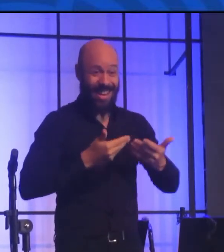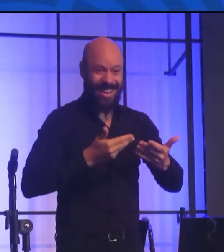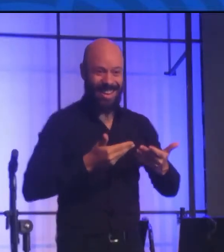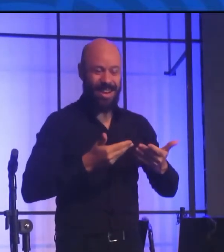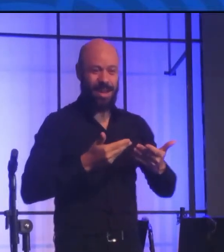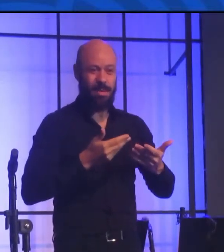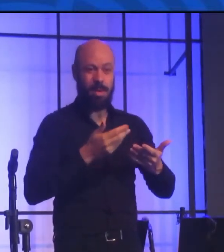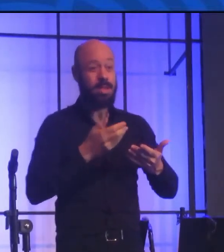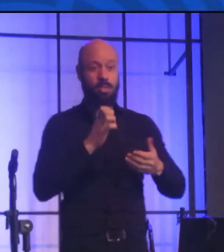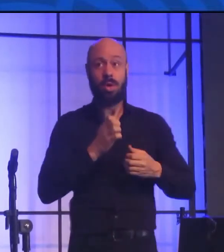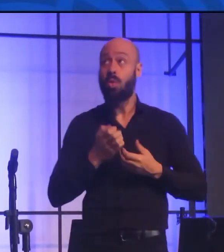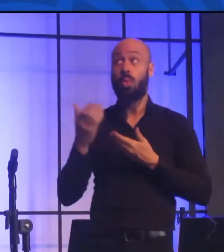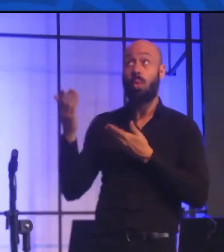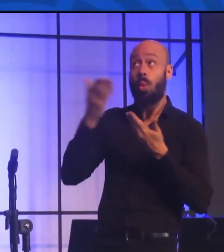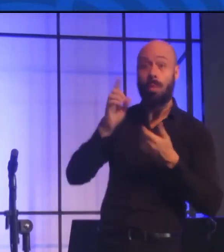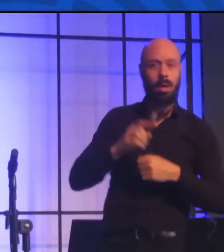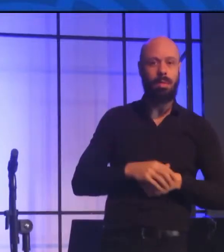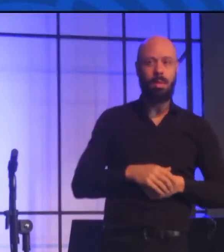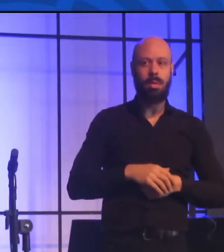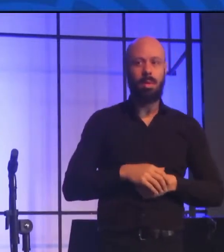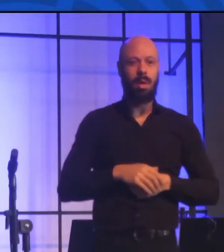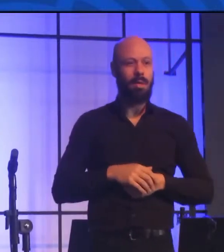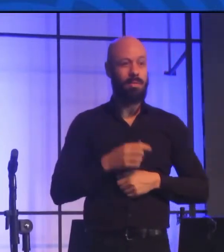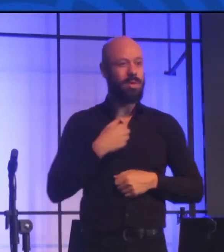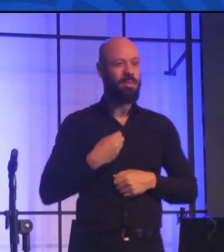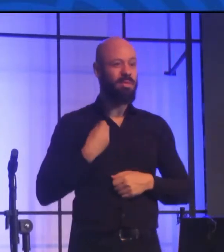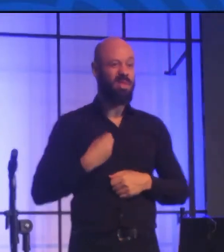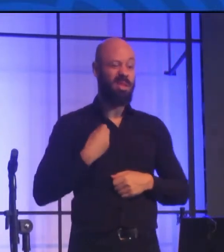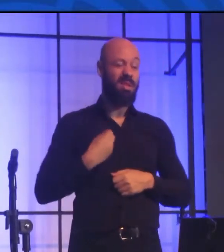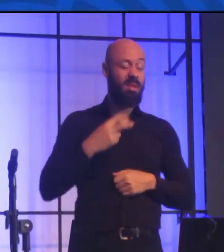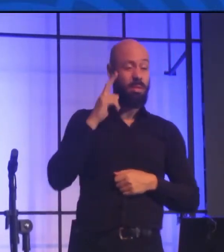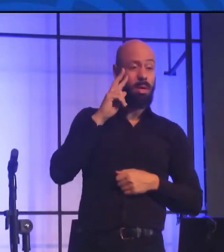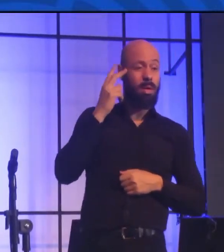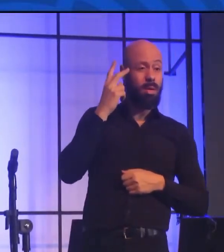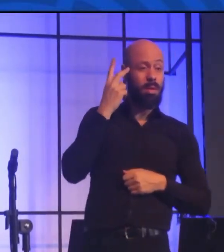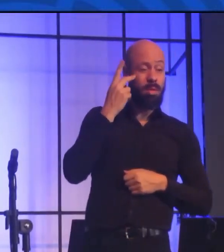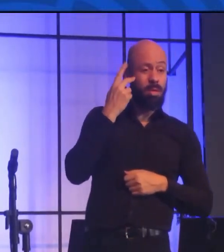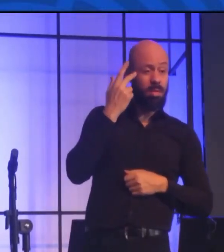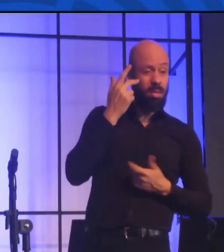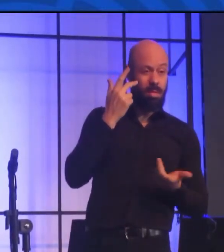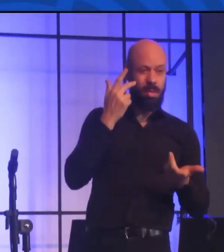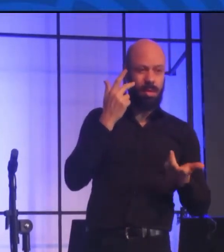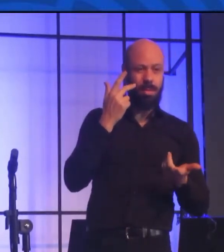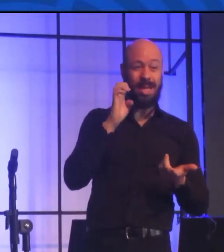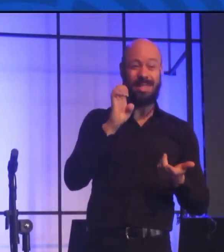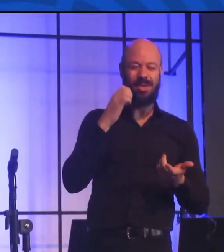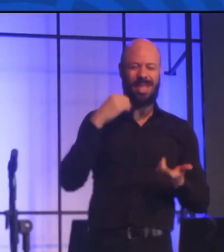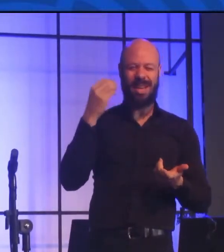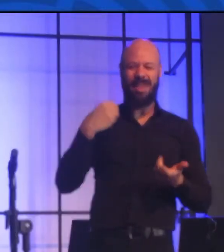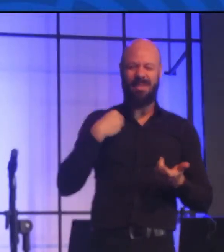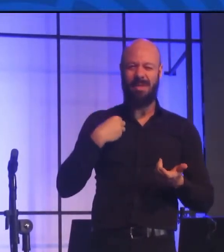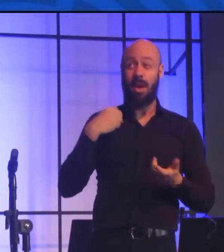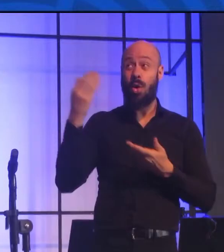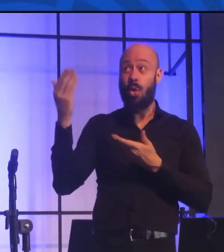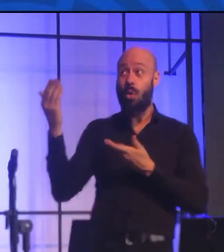Ele quer ser aquilo que você talvez nem saiba que vai precisar. Mas ele diz,